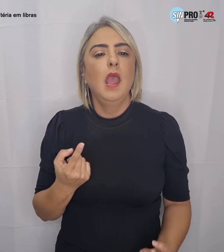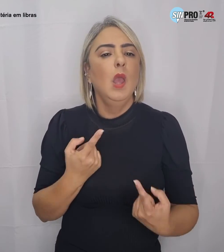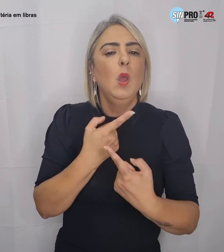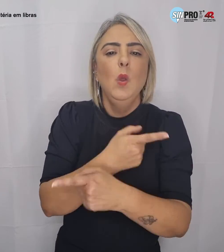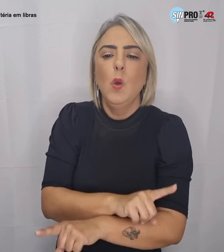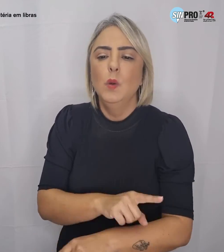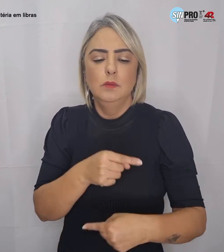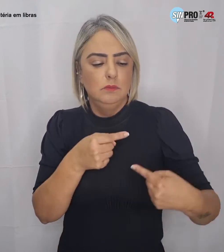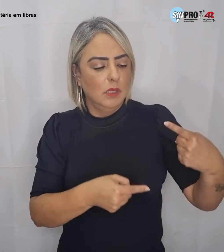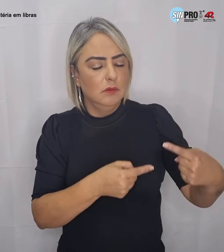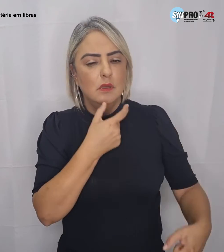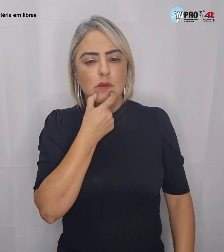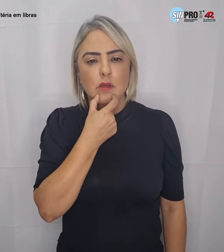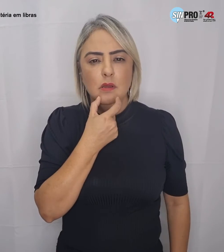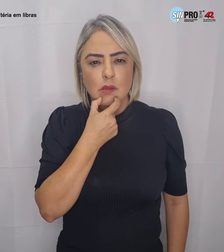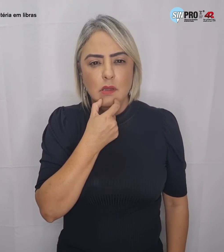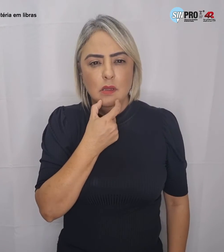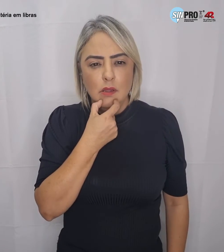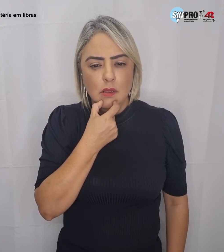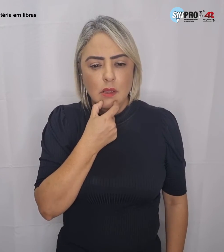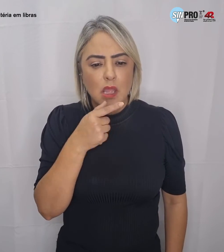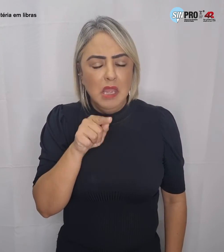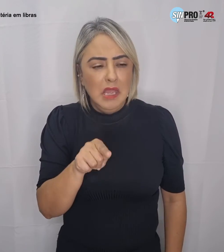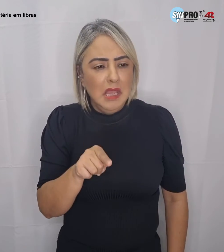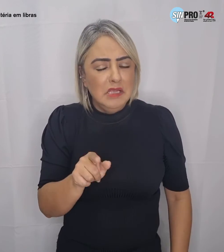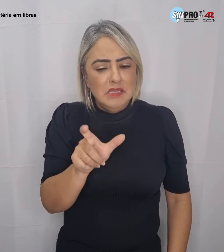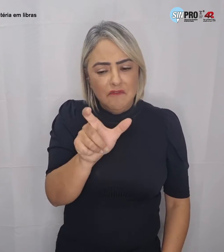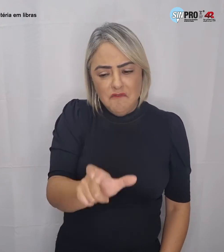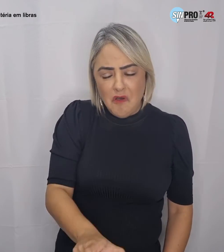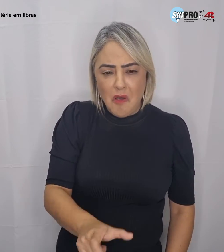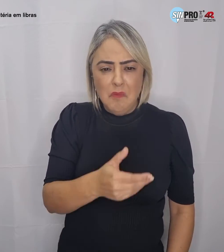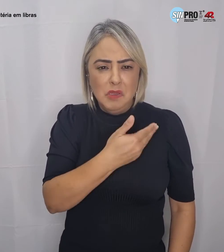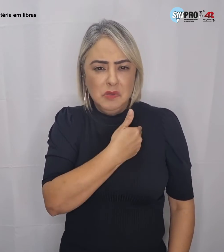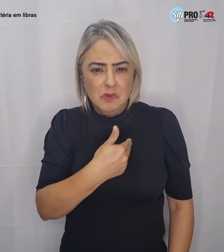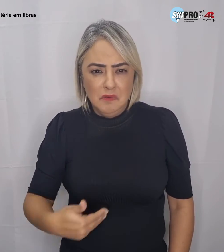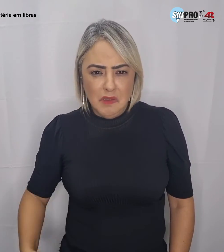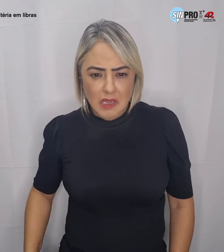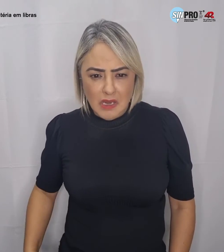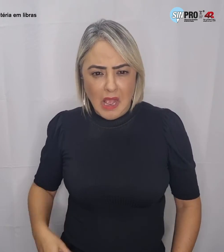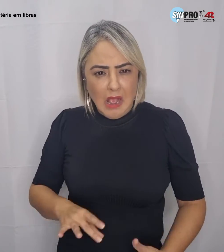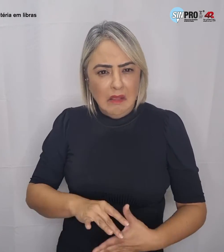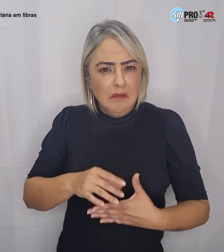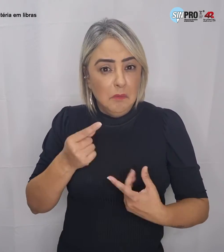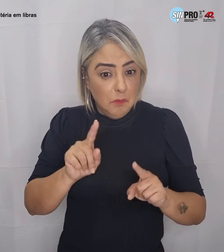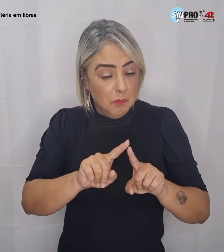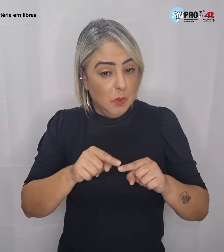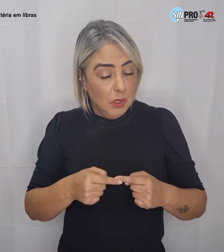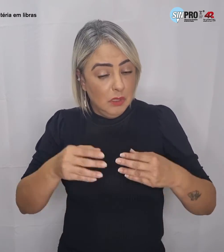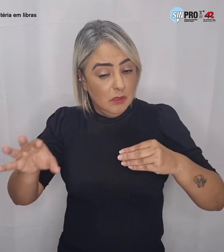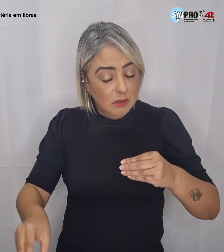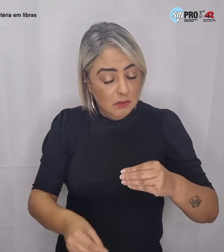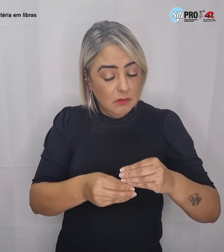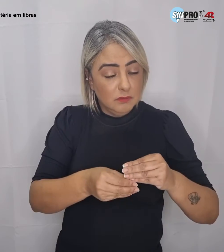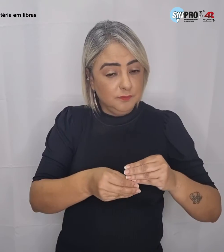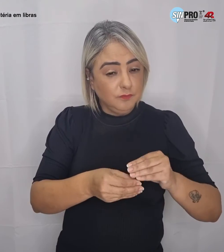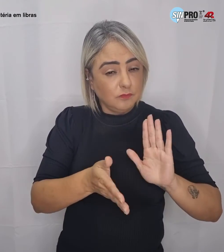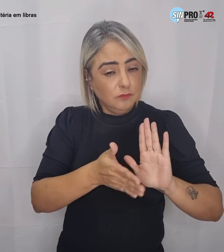é contra as políticas neoliberais e essa forma de governar. Por isso, integra as